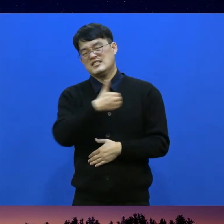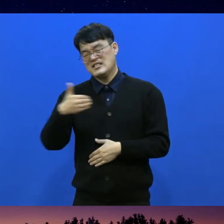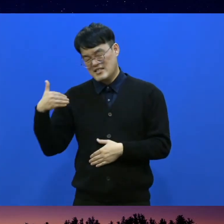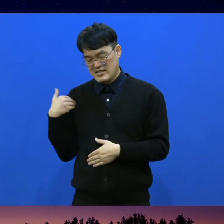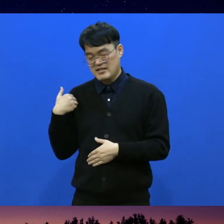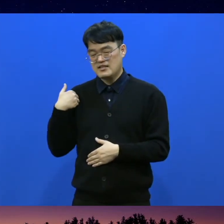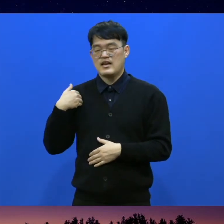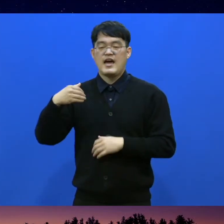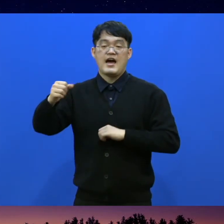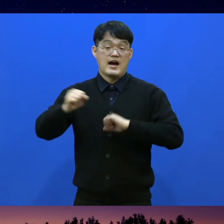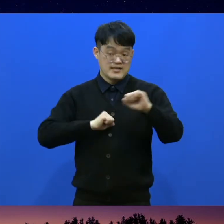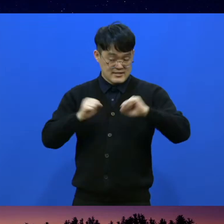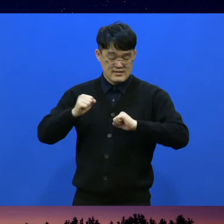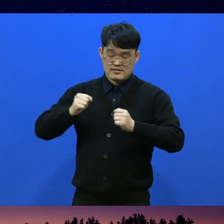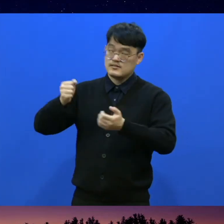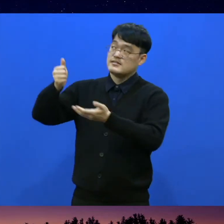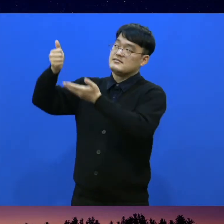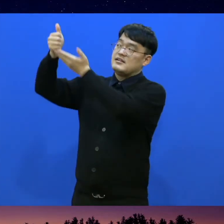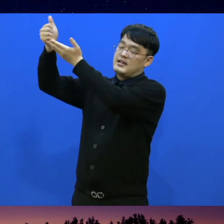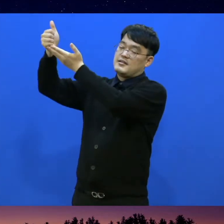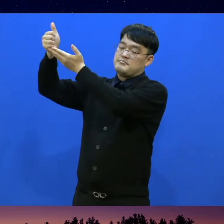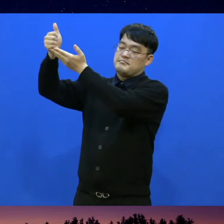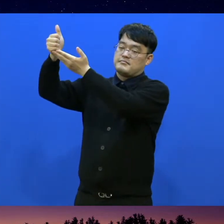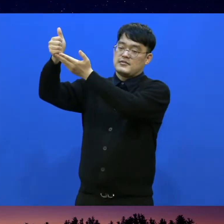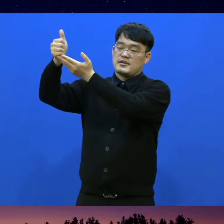능히 하실 하나님.